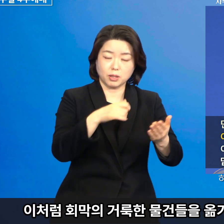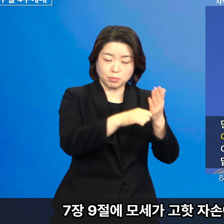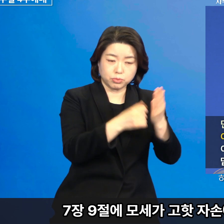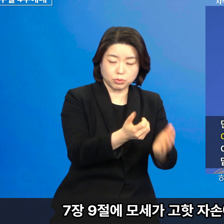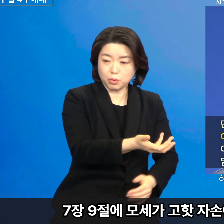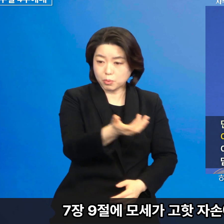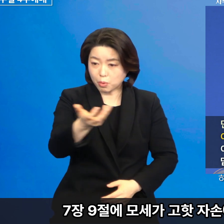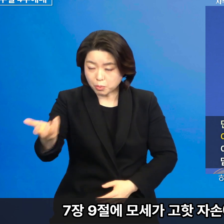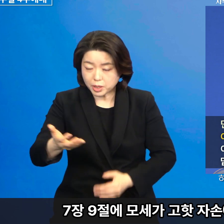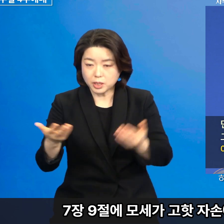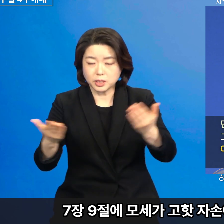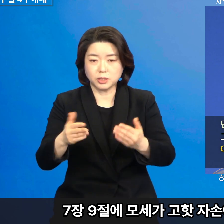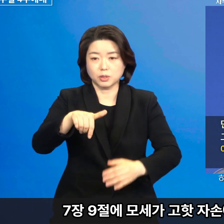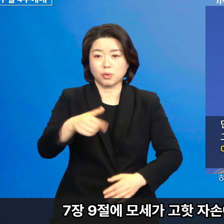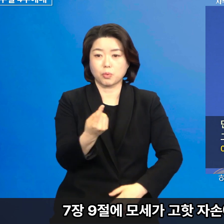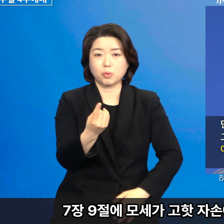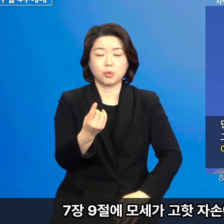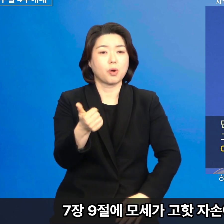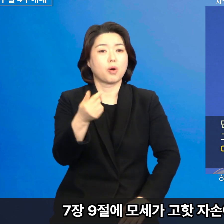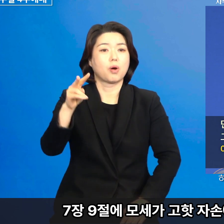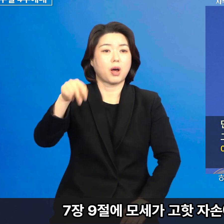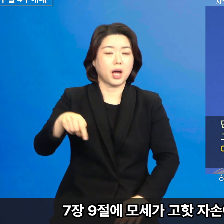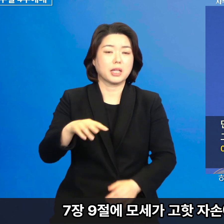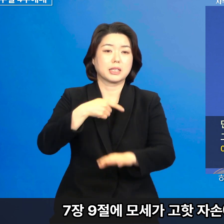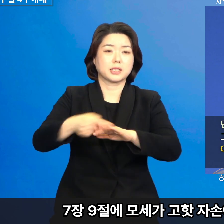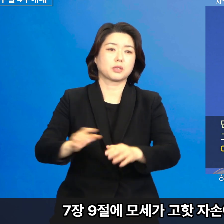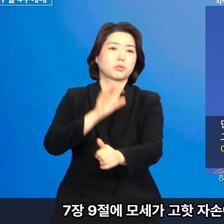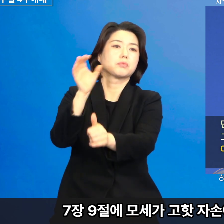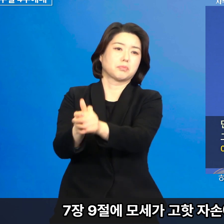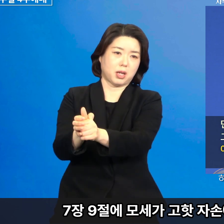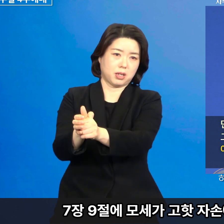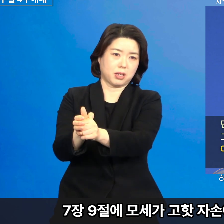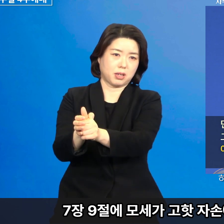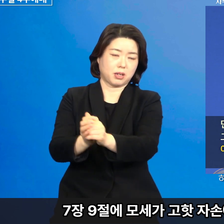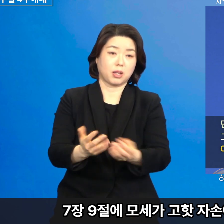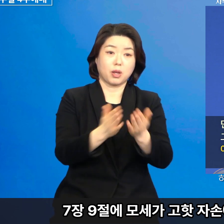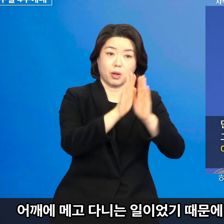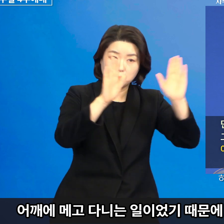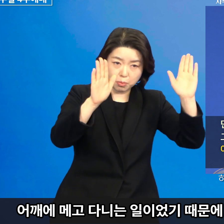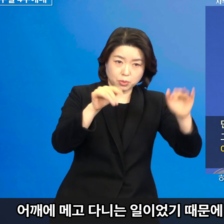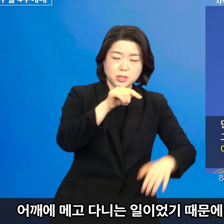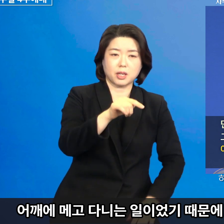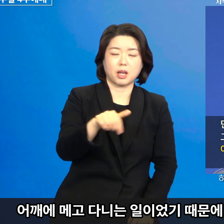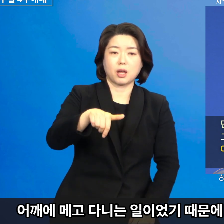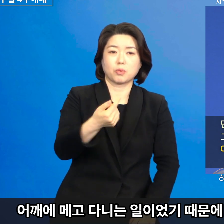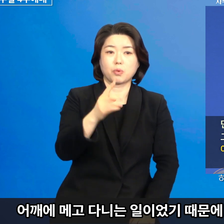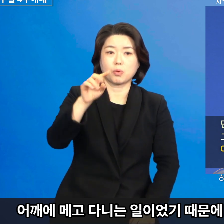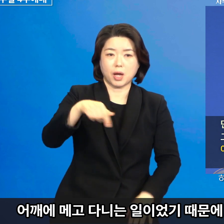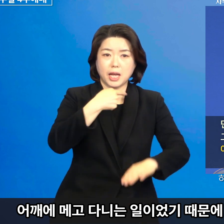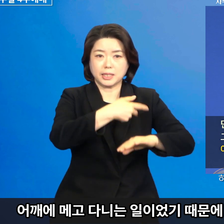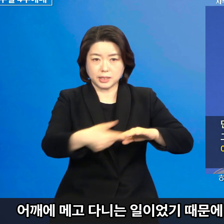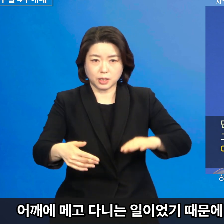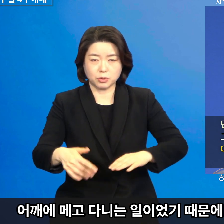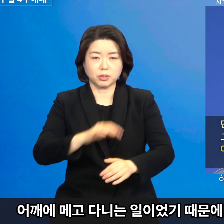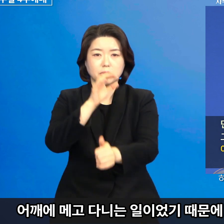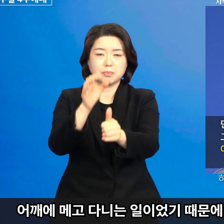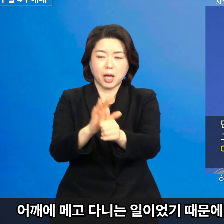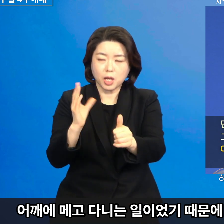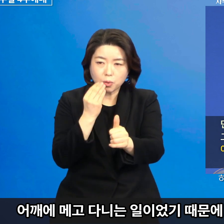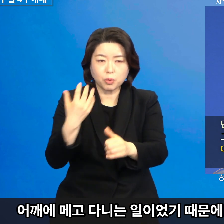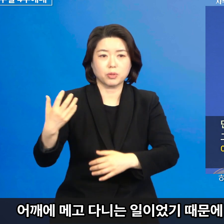자손이 맡는다. 7장 9절에 모세가 고핫 자손에게는 그들이 맡은 임무가 어깨에 메고 다니는 일이었기